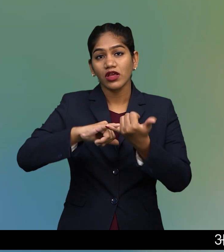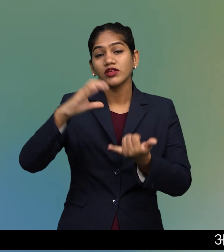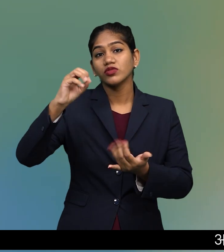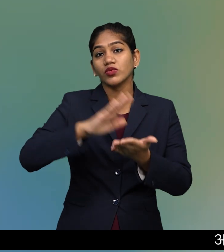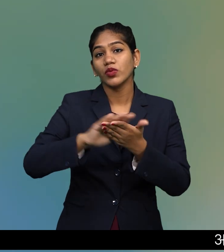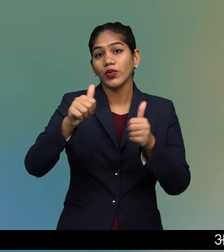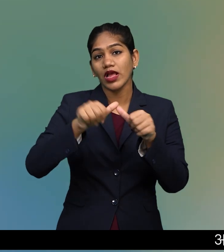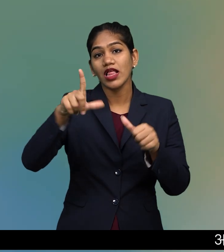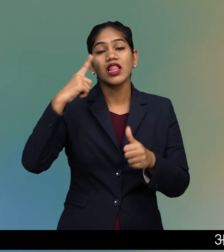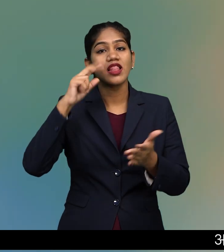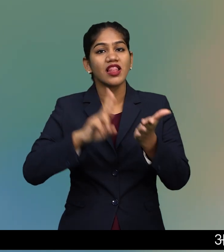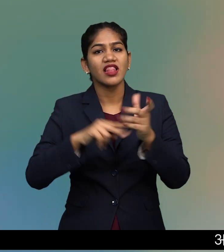आयसोहालिन